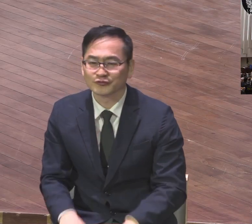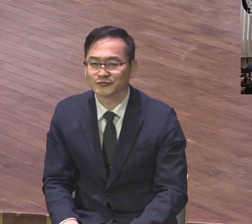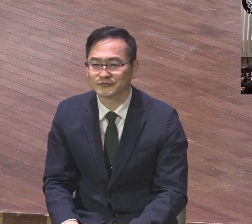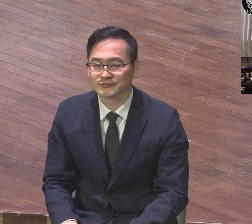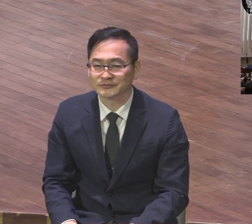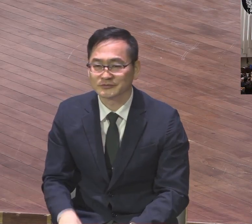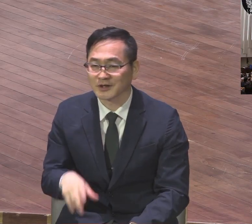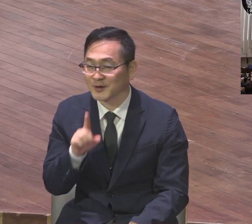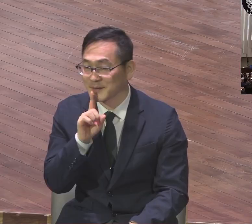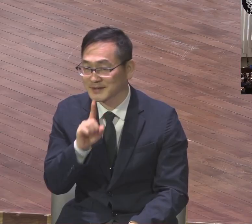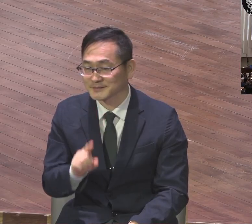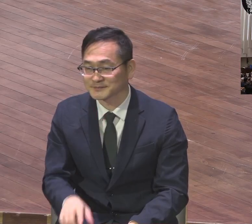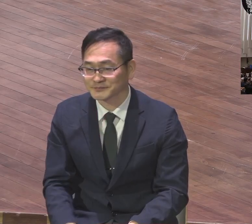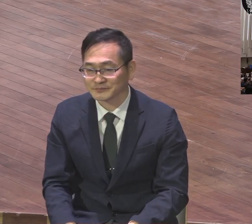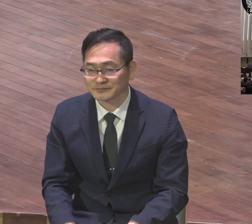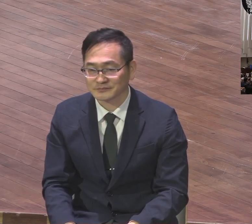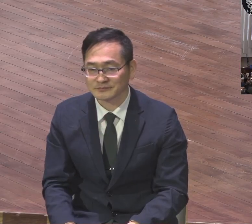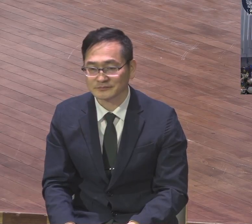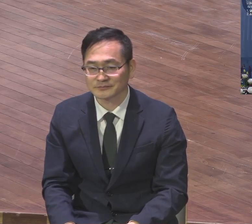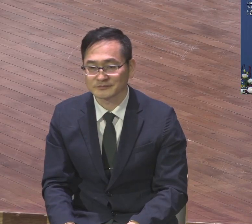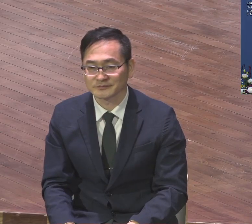다 회개하고 돌아오기를 원하세요.